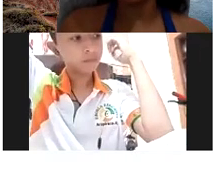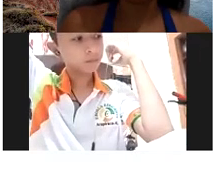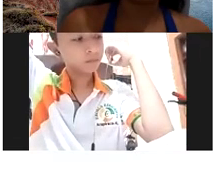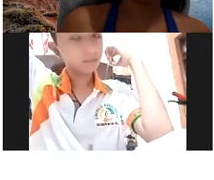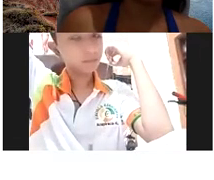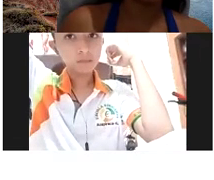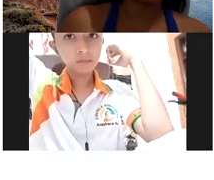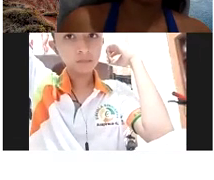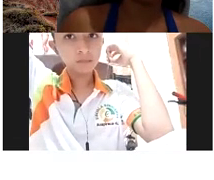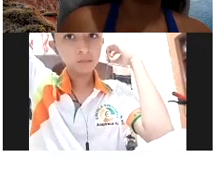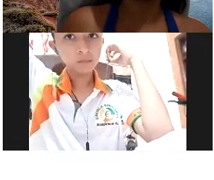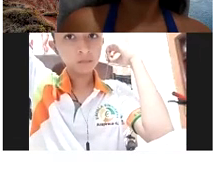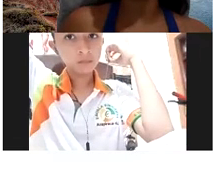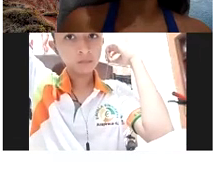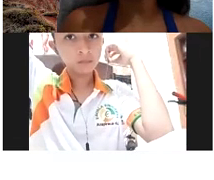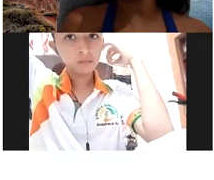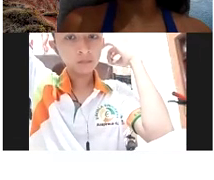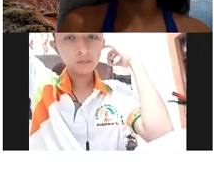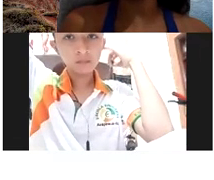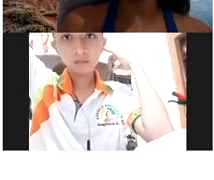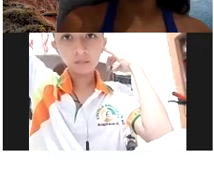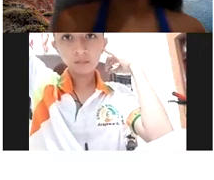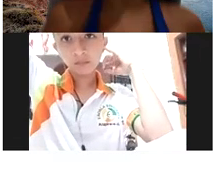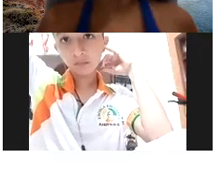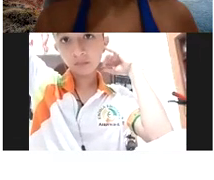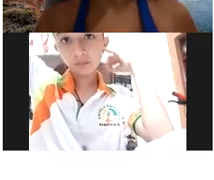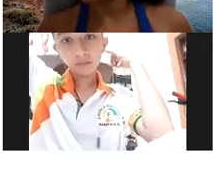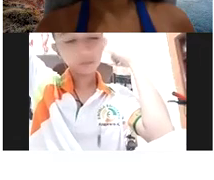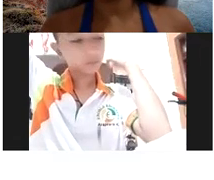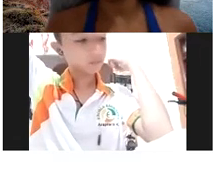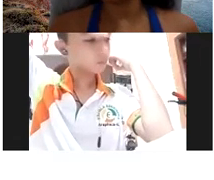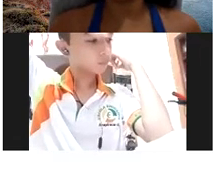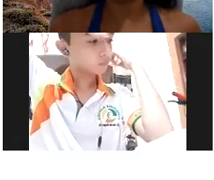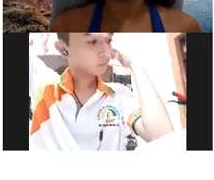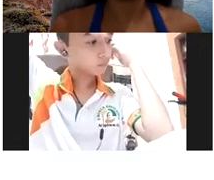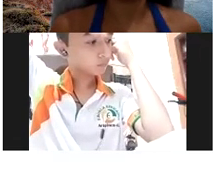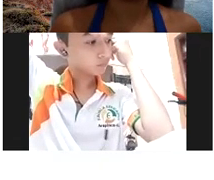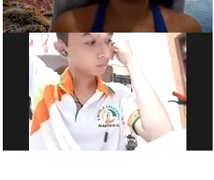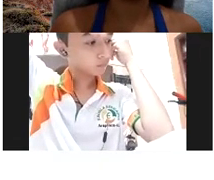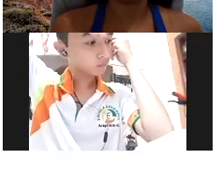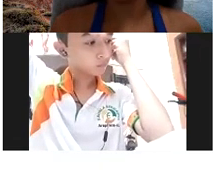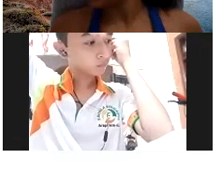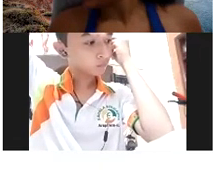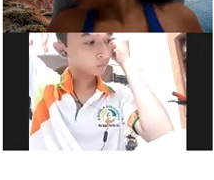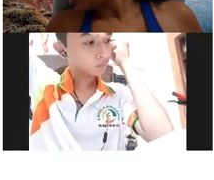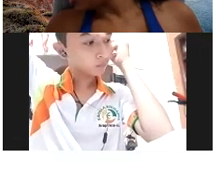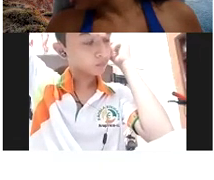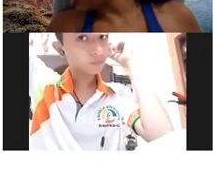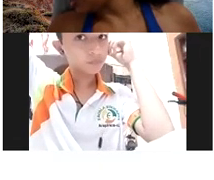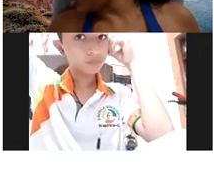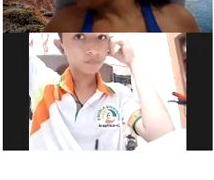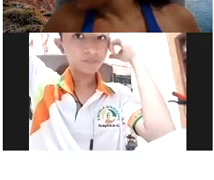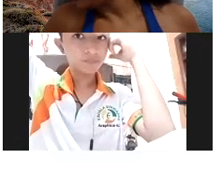está quebrada a gente chegou aqui ó Isso separou as substâncias químicas que formam água isso é possível de acontecer tudo certo gente